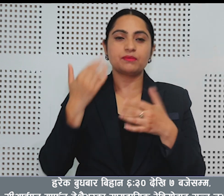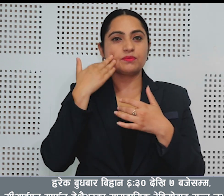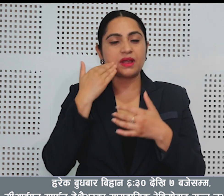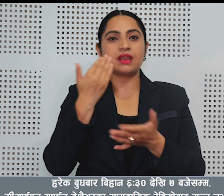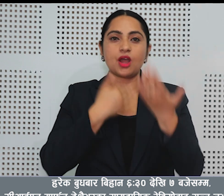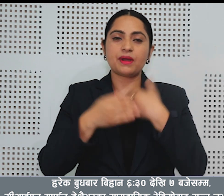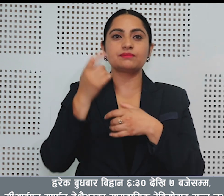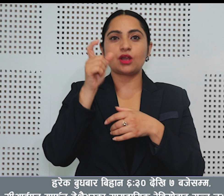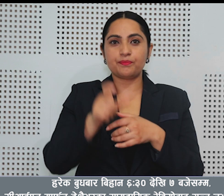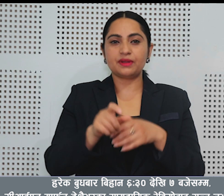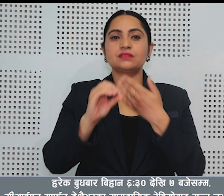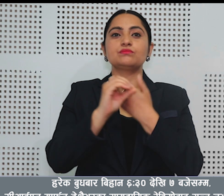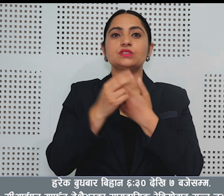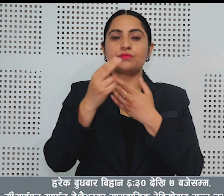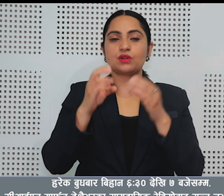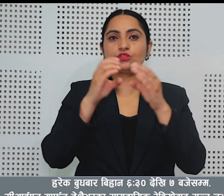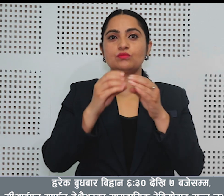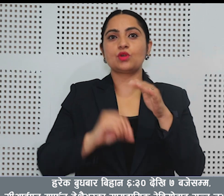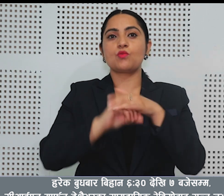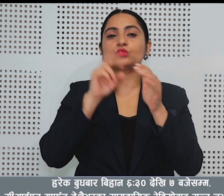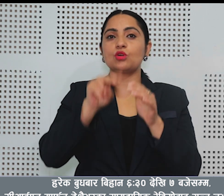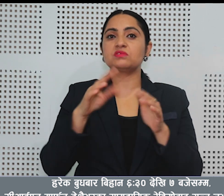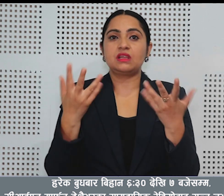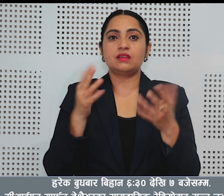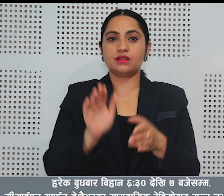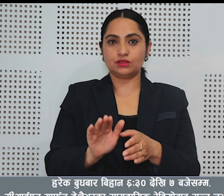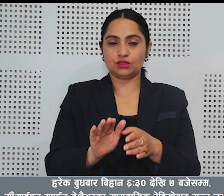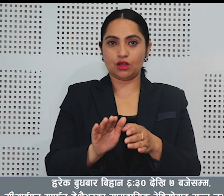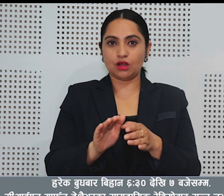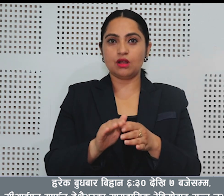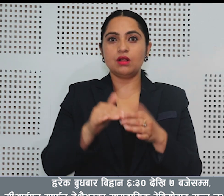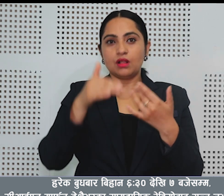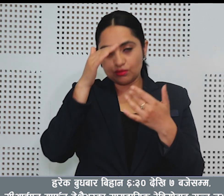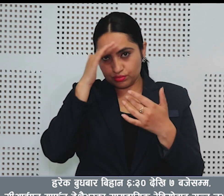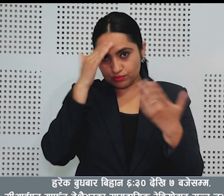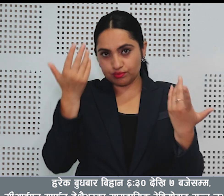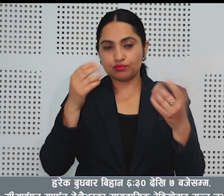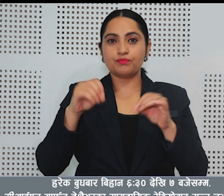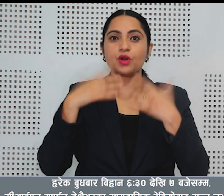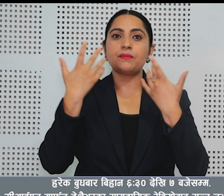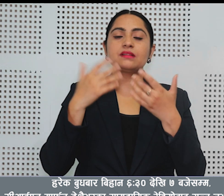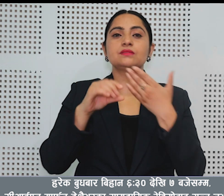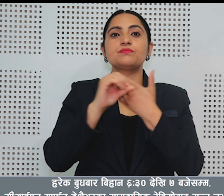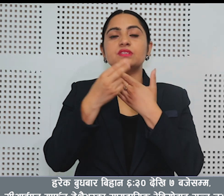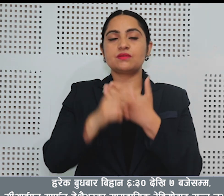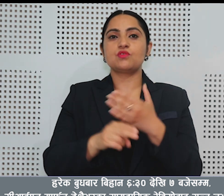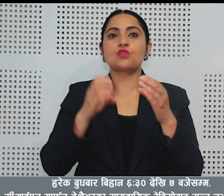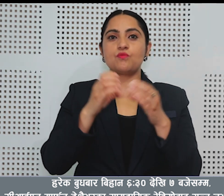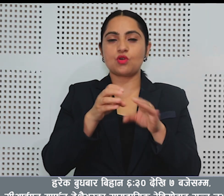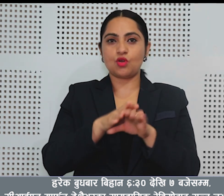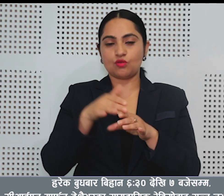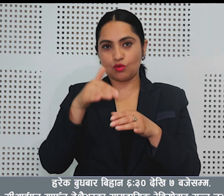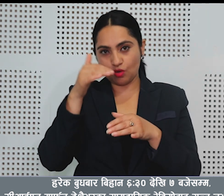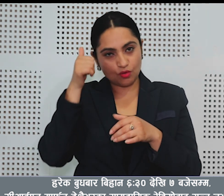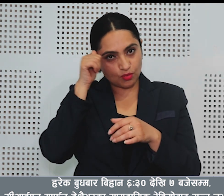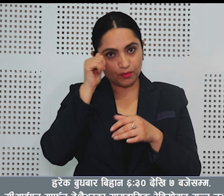व्यक्ति लगायत सीमान्तकृत समुदायको पहुँचको अवस्था के छ? विपद प्रभावित सीमान्तकृत समुदायको भोगाई, भाँडा साँडा बाल्टीहरू